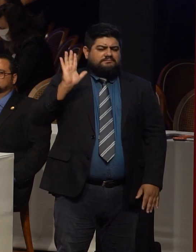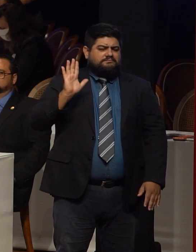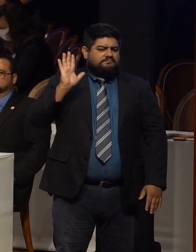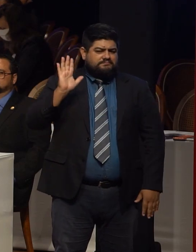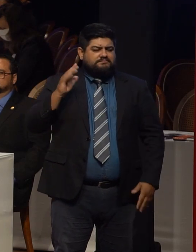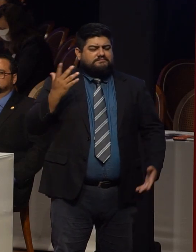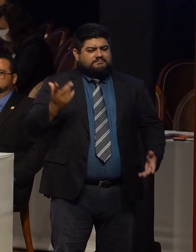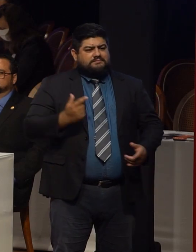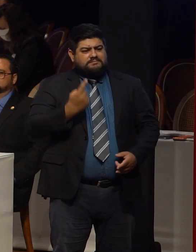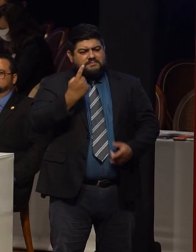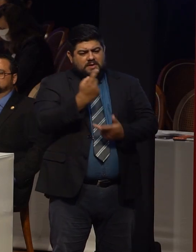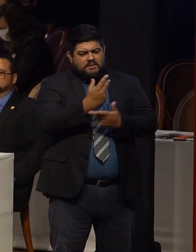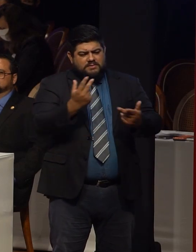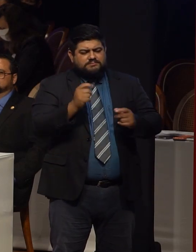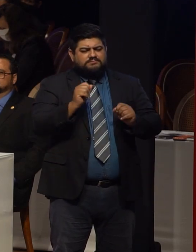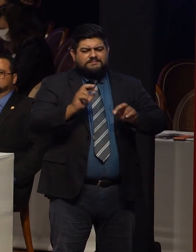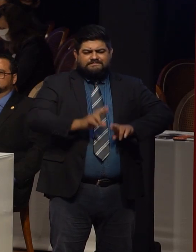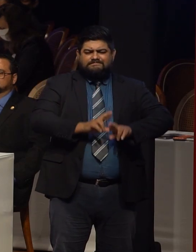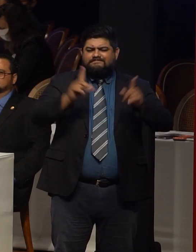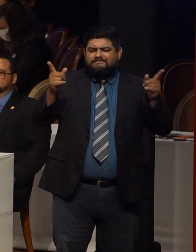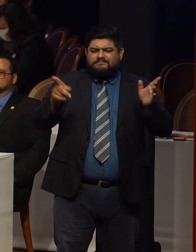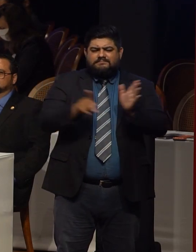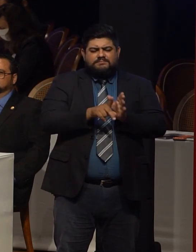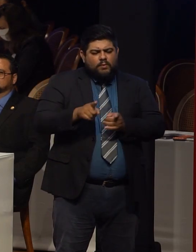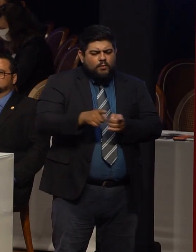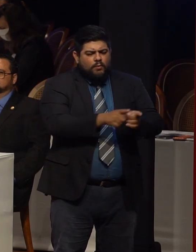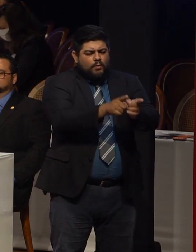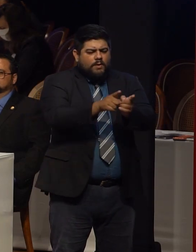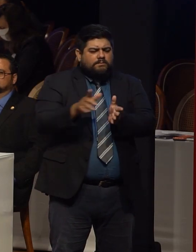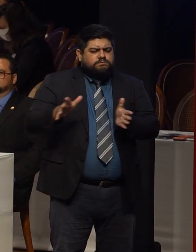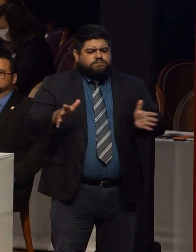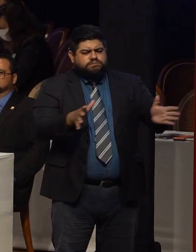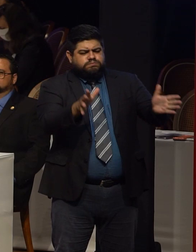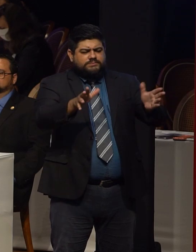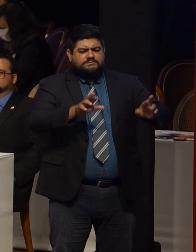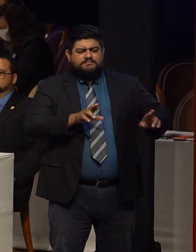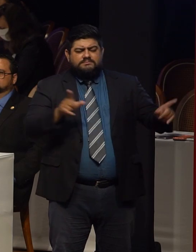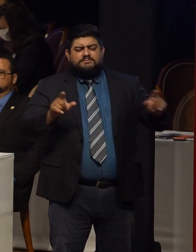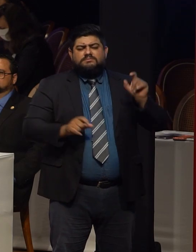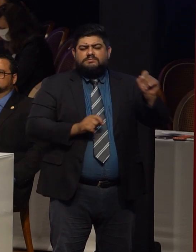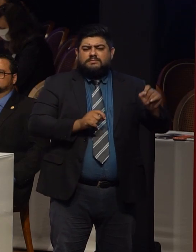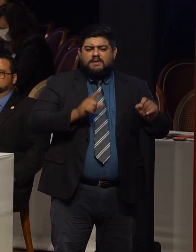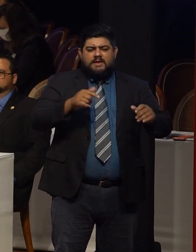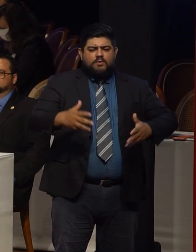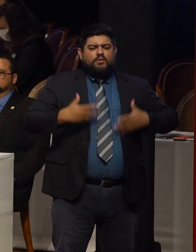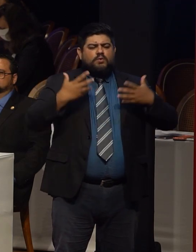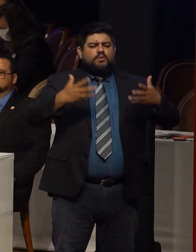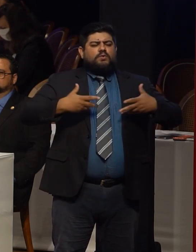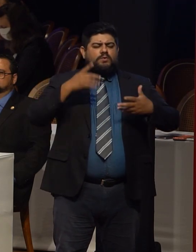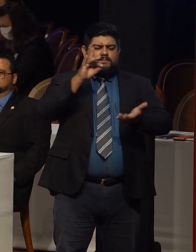que uma das grandes diferenças do caminho estreito para o caminho largo, né, é a motivação